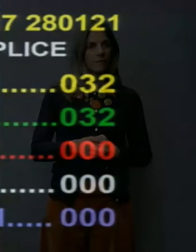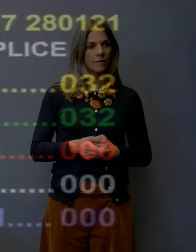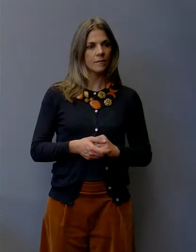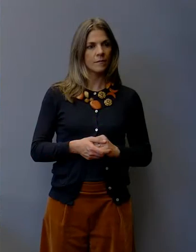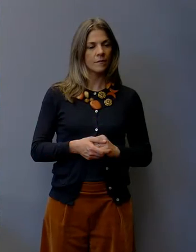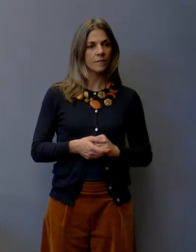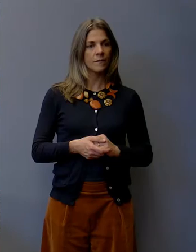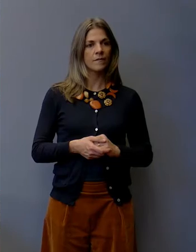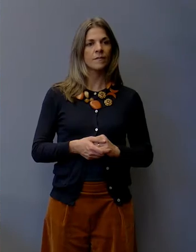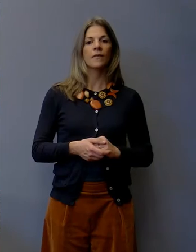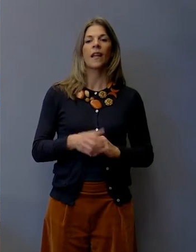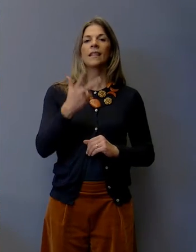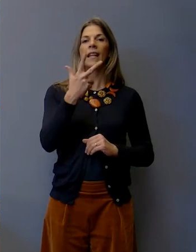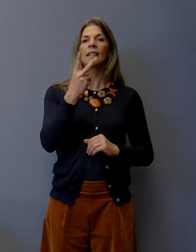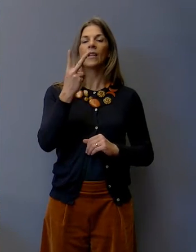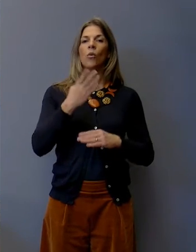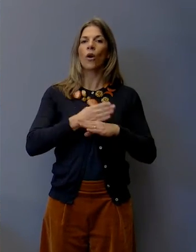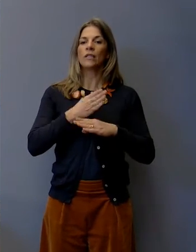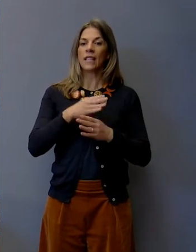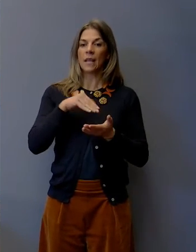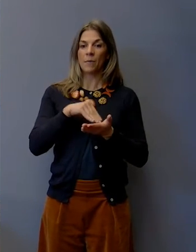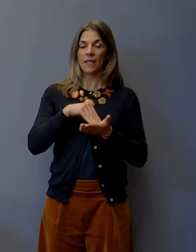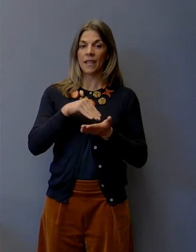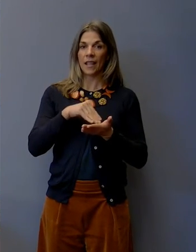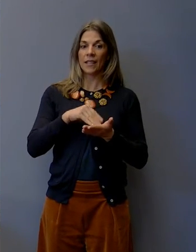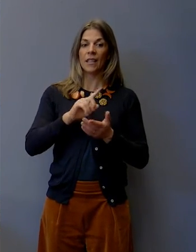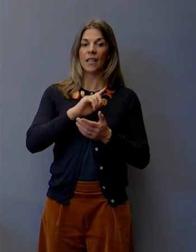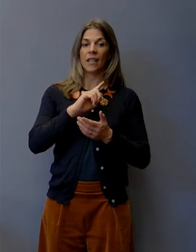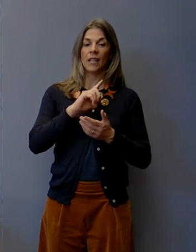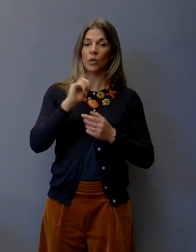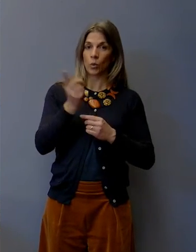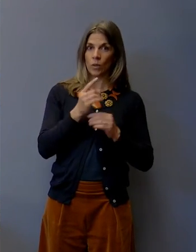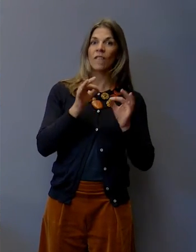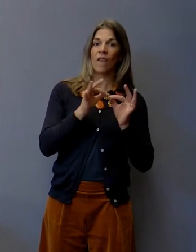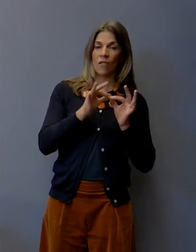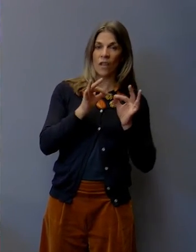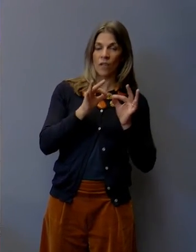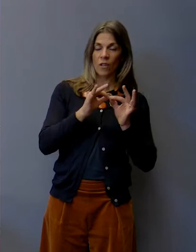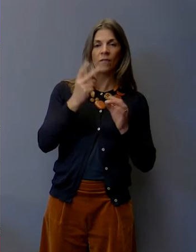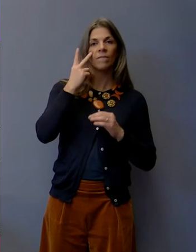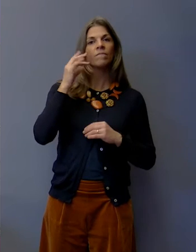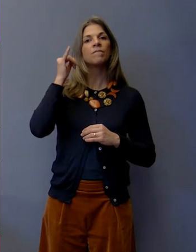32 consiglieri presenti favorevoli voti consiglieri avvenente